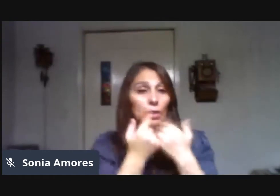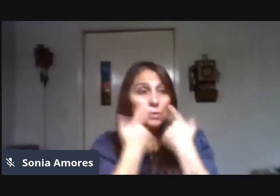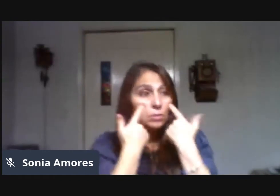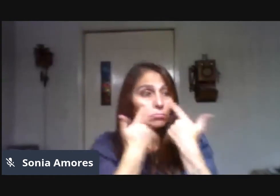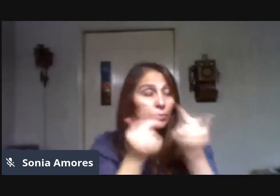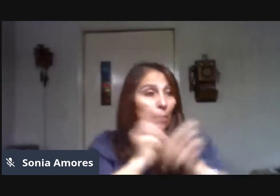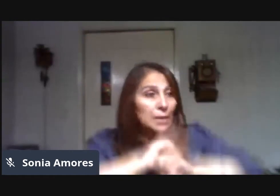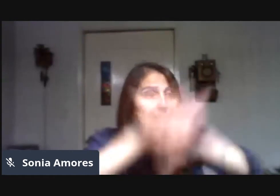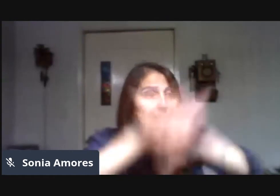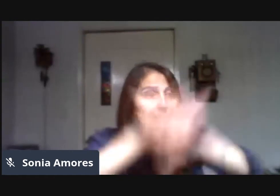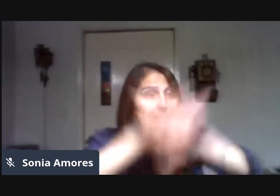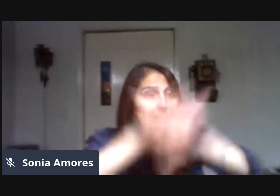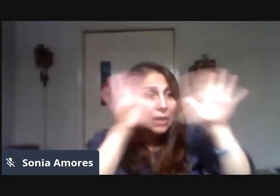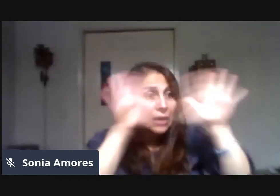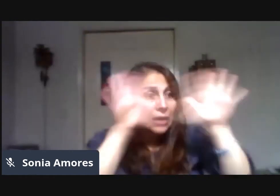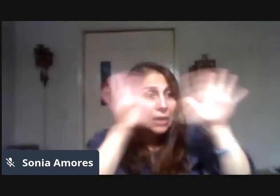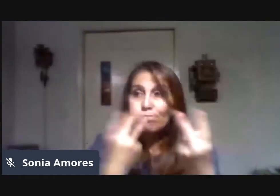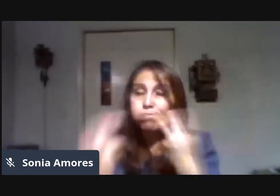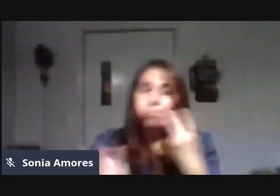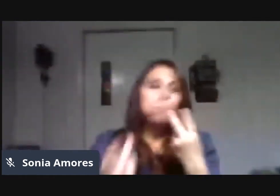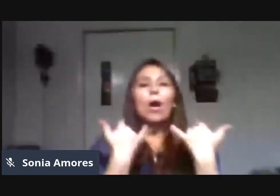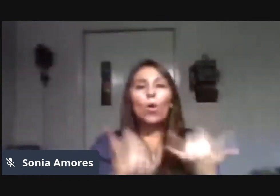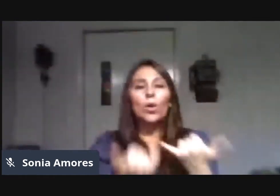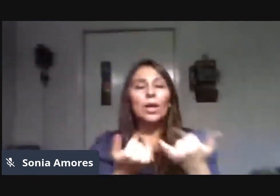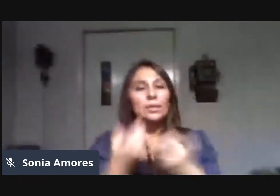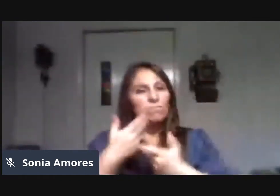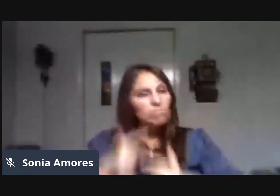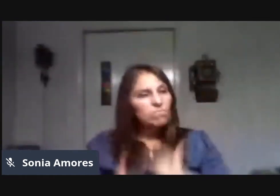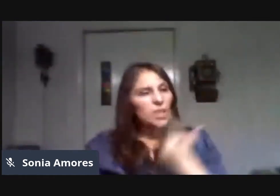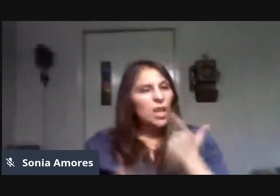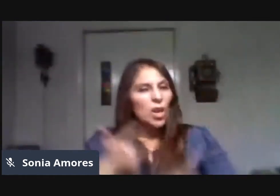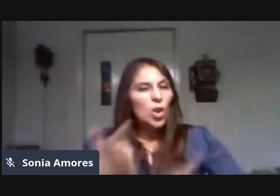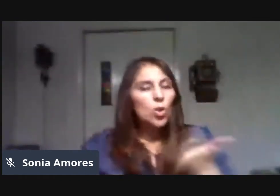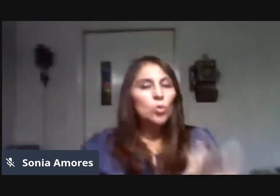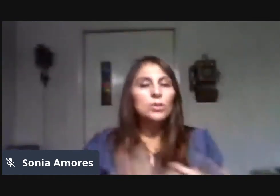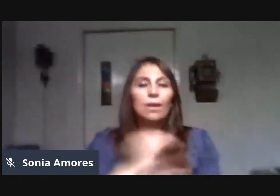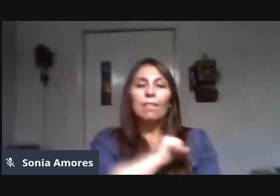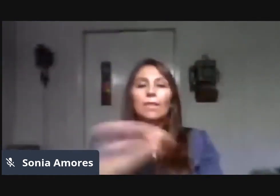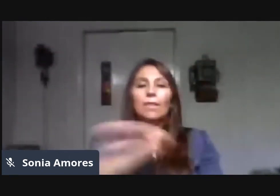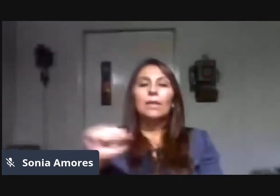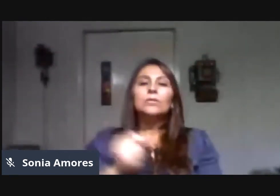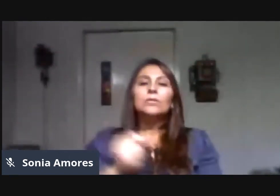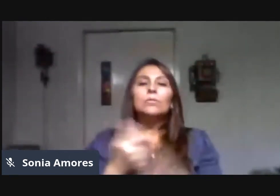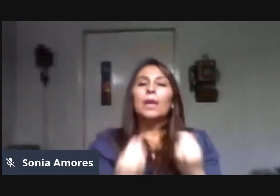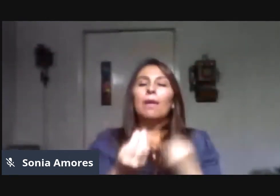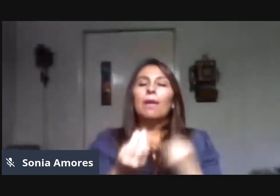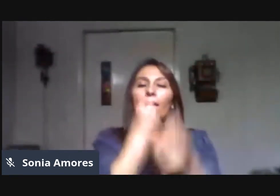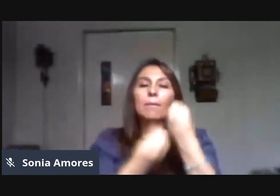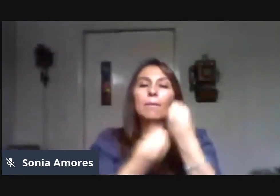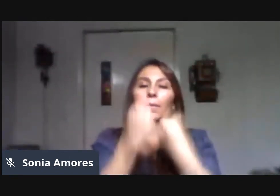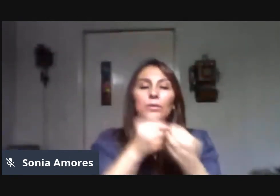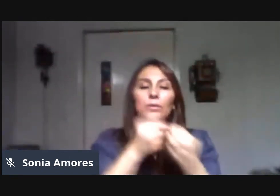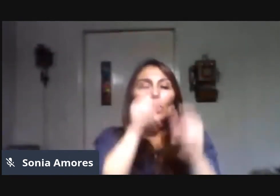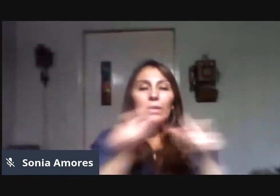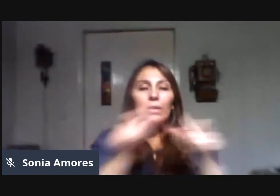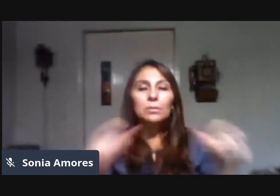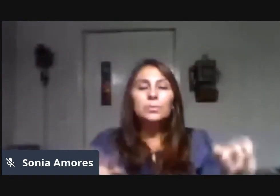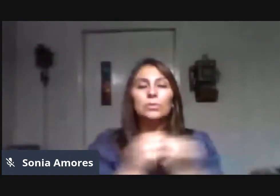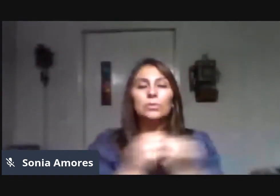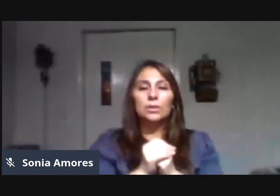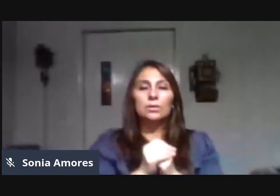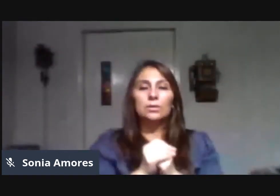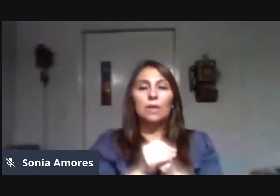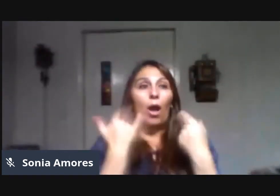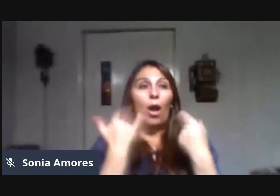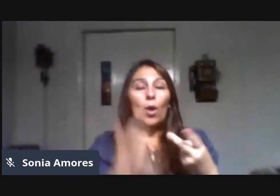Lo que es más evidente hoy es la lucha y la reivindicación por el derecho a la alimentación de los pueblos. Lo que es más evidente hoy es la lucha